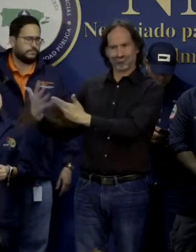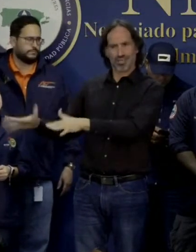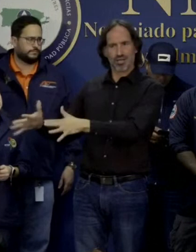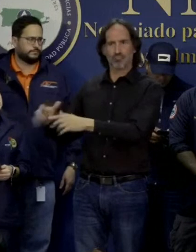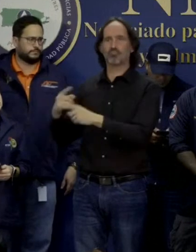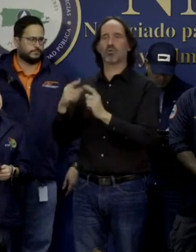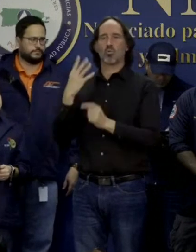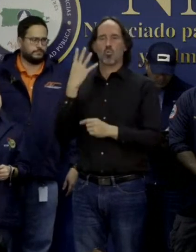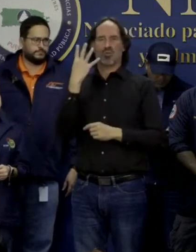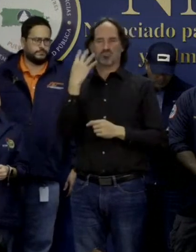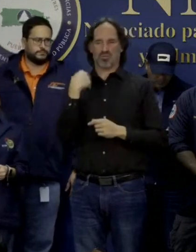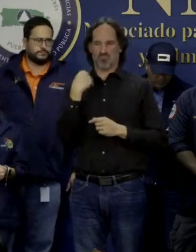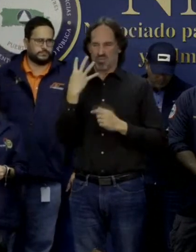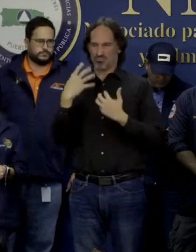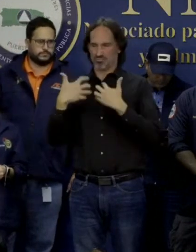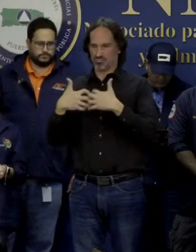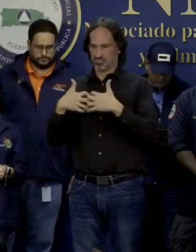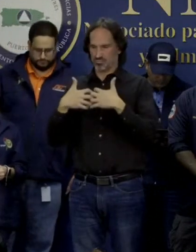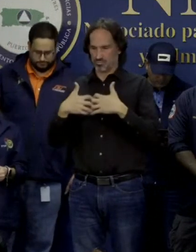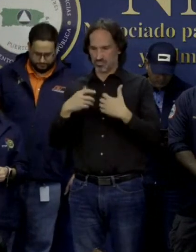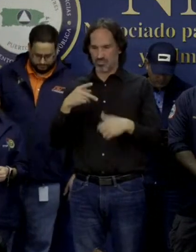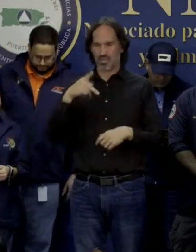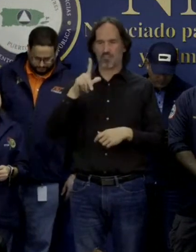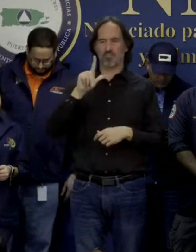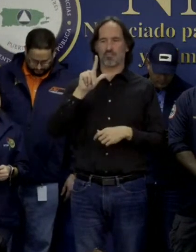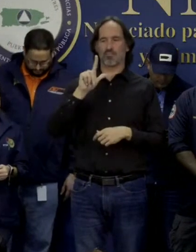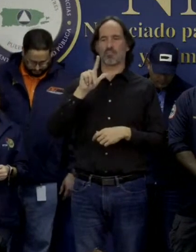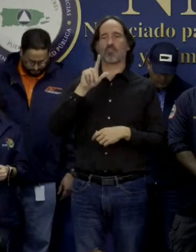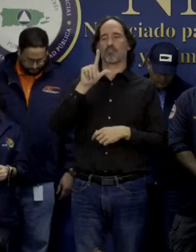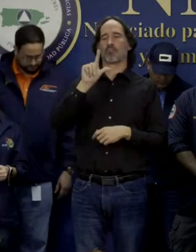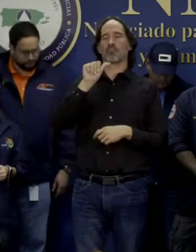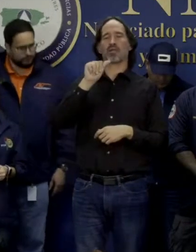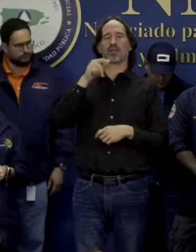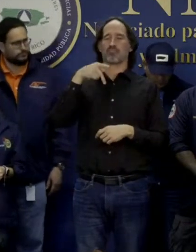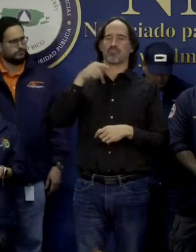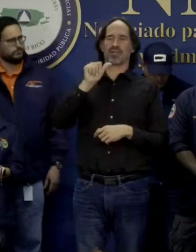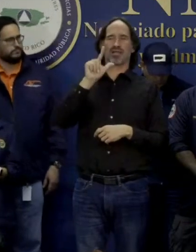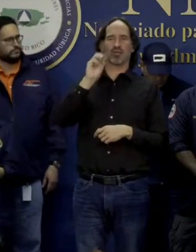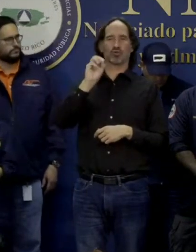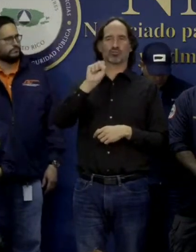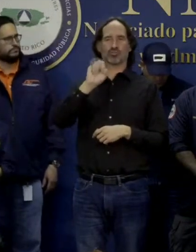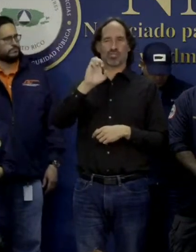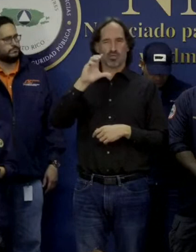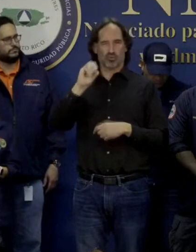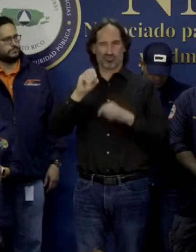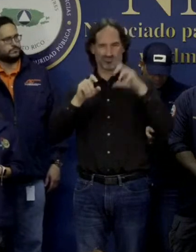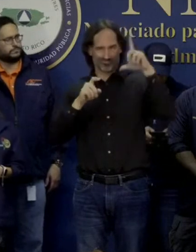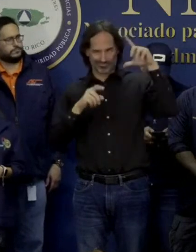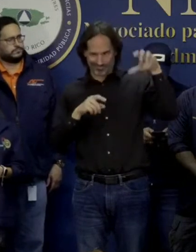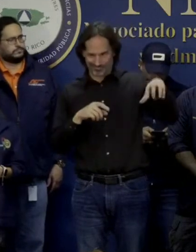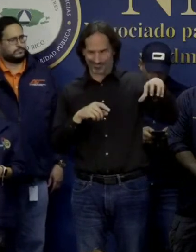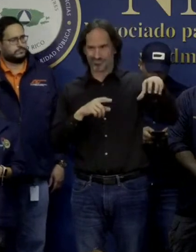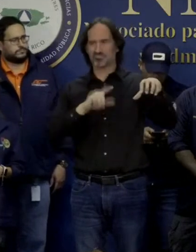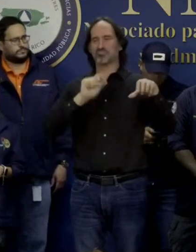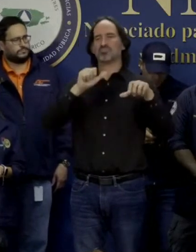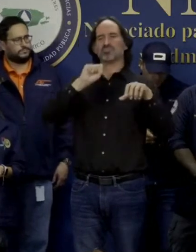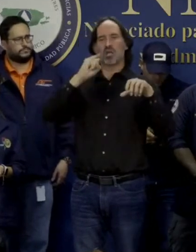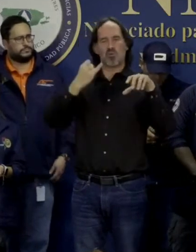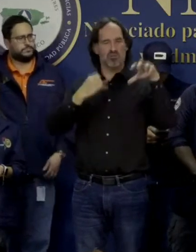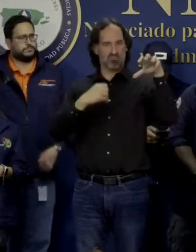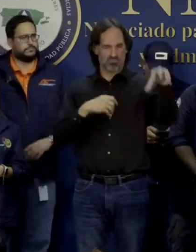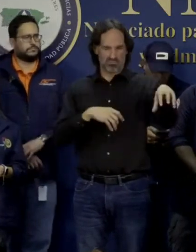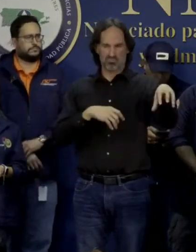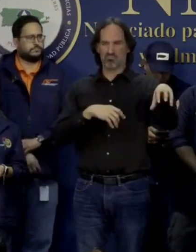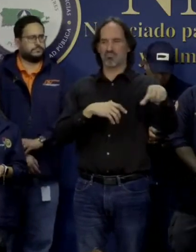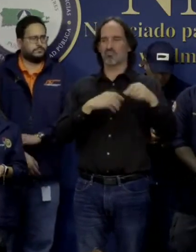servicio, incluyendo 2 megayens. En San Juan tenemos la unidad número 6 en servicio, la